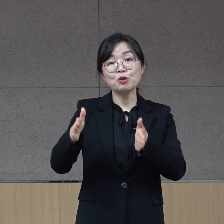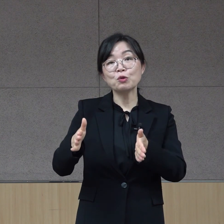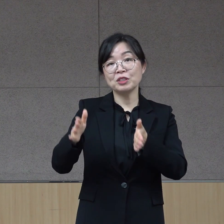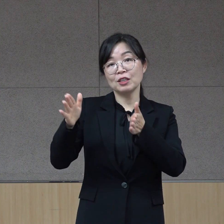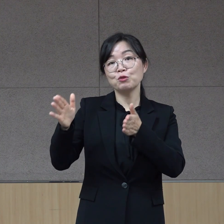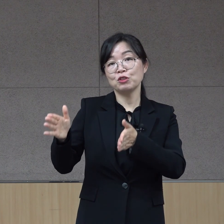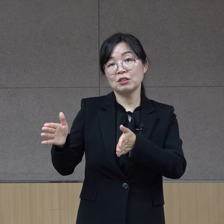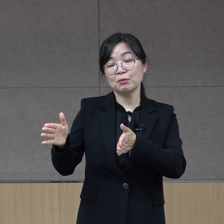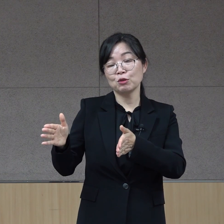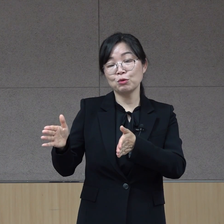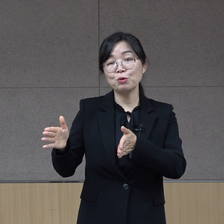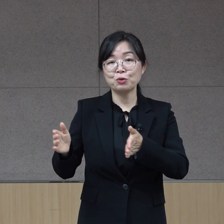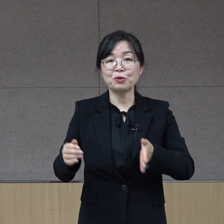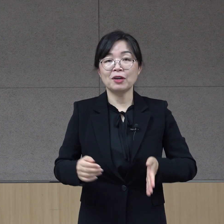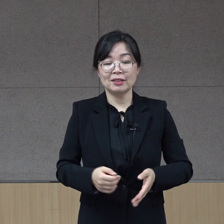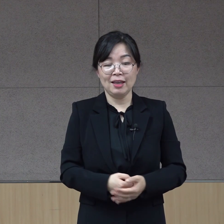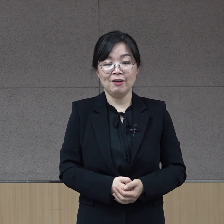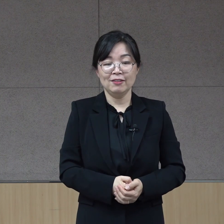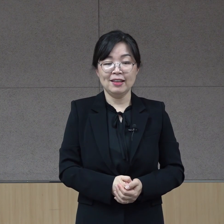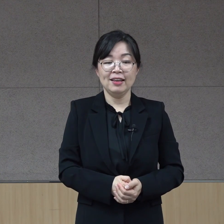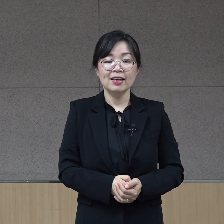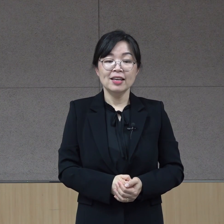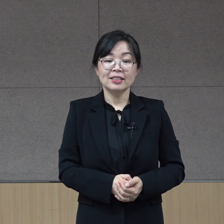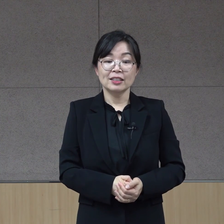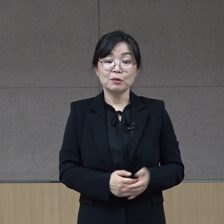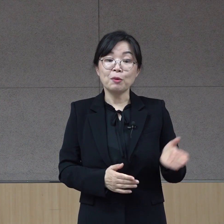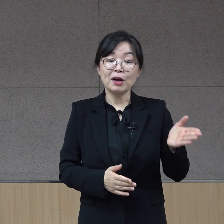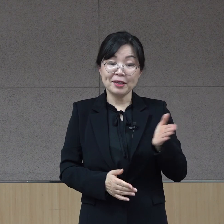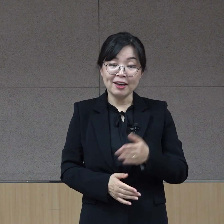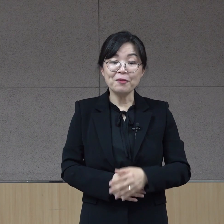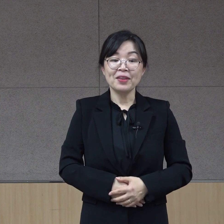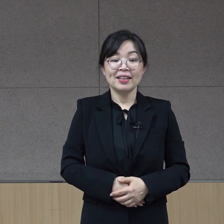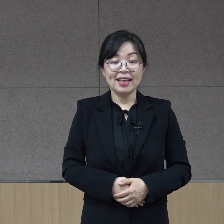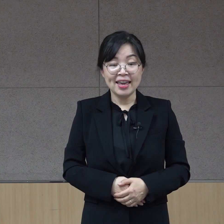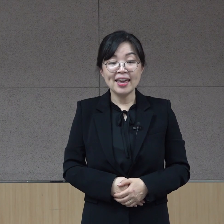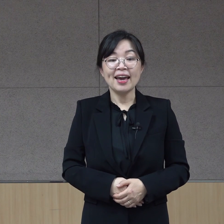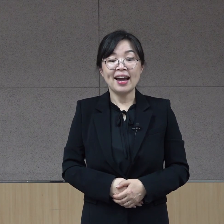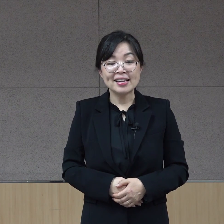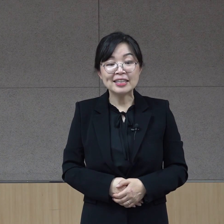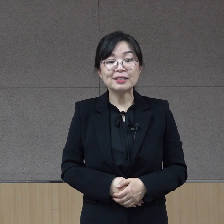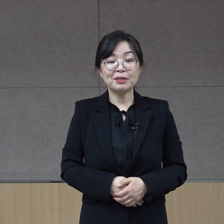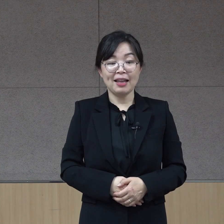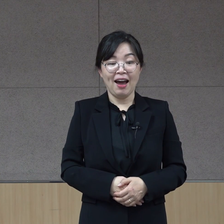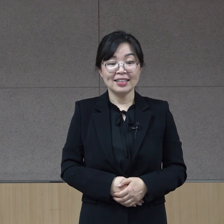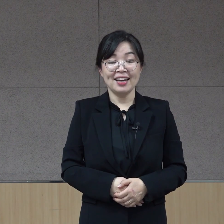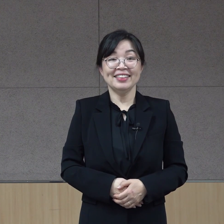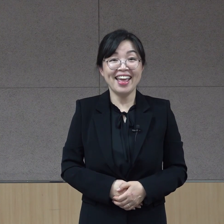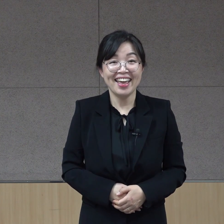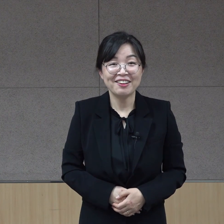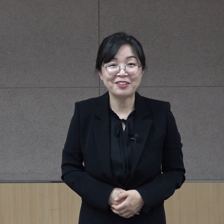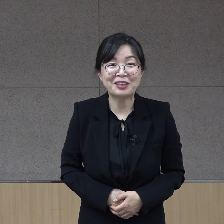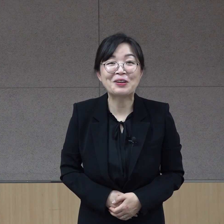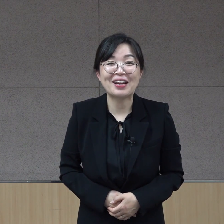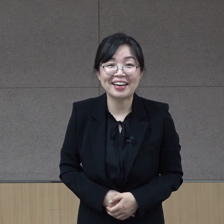조금 지켜주시는 것도 좋을 것 같아요. 네. 자, 그럼 넘어갈게요. 네, 알겠습니다. 자, 네. 우리 어떤 걸 할까요?